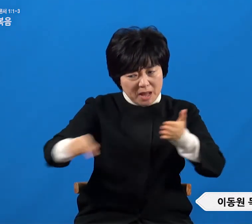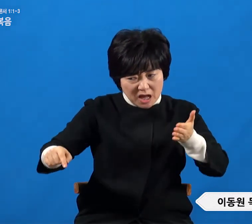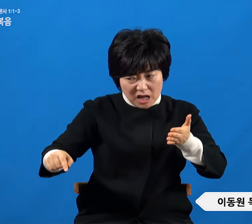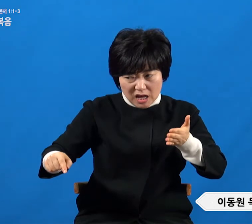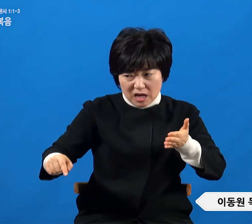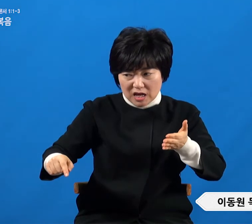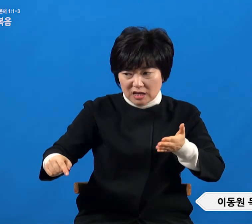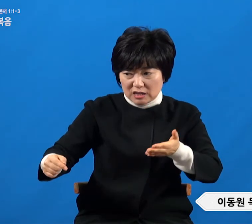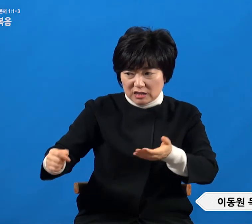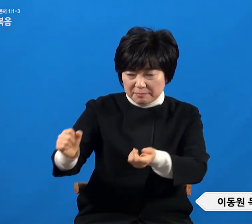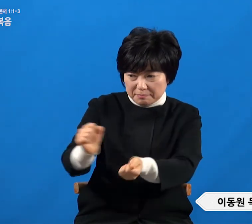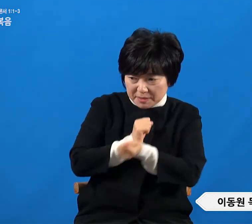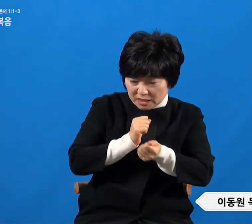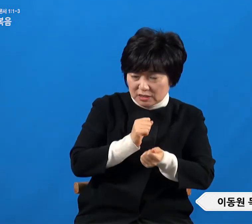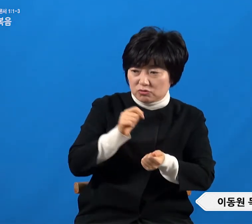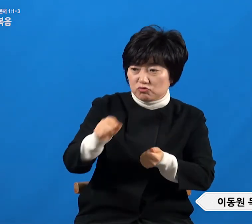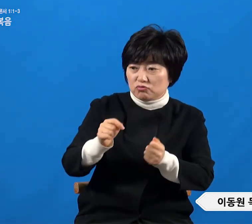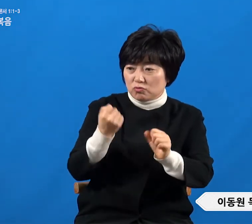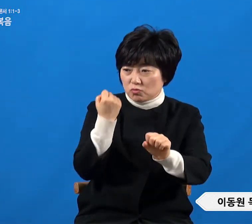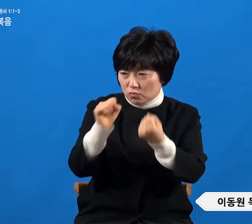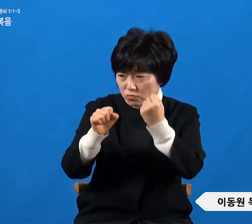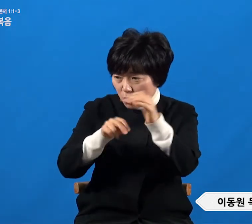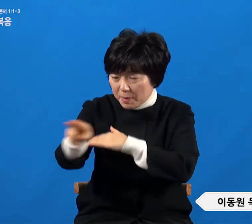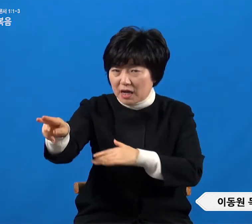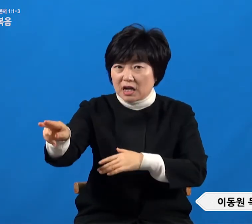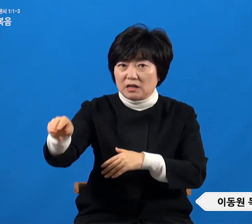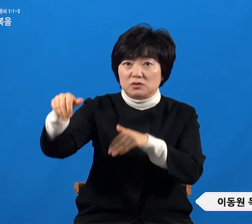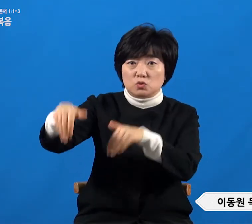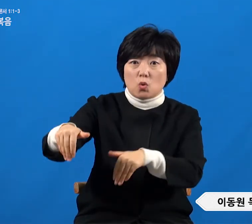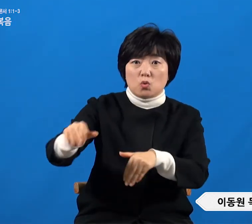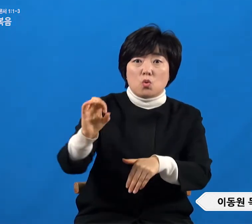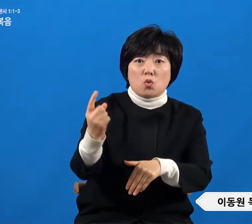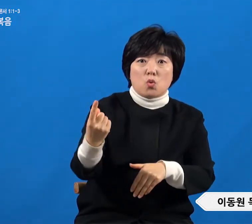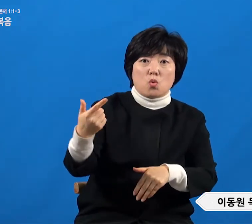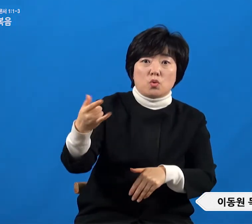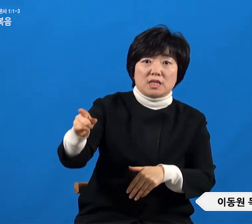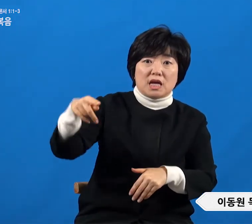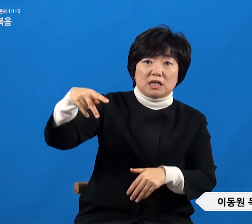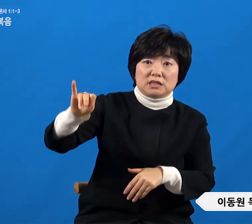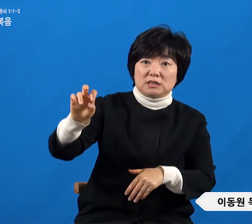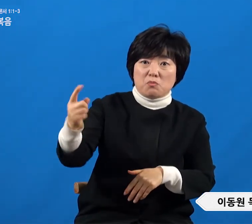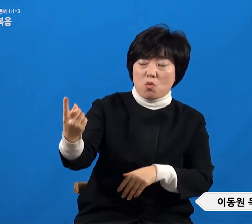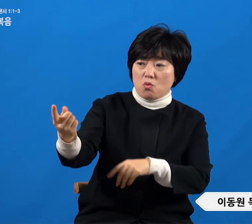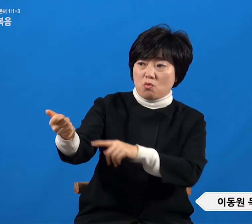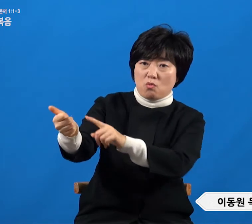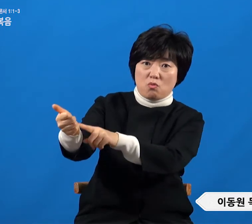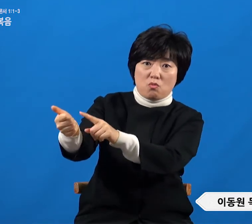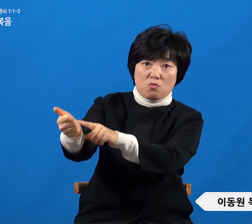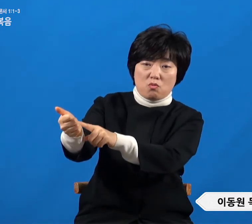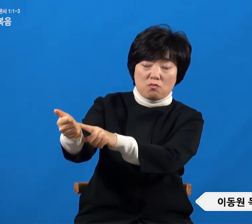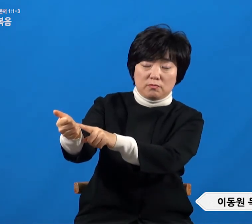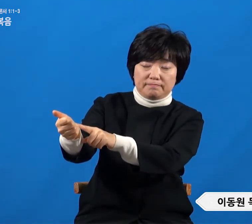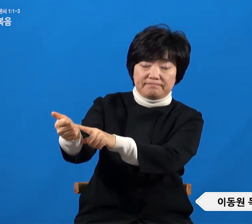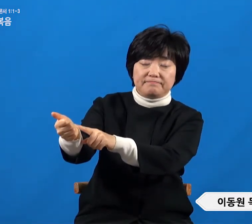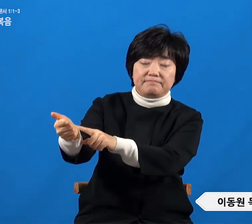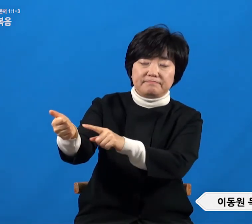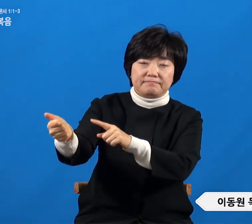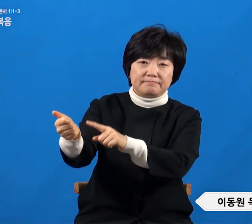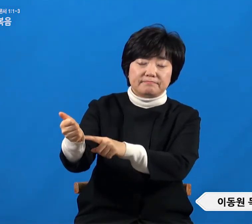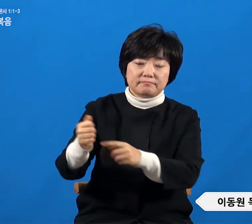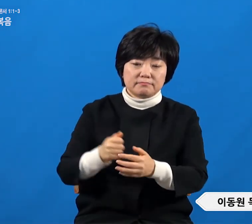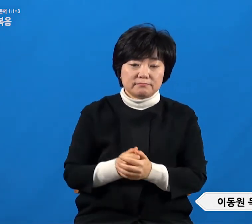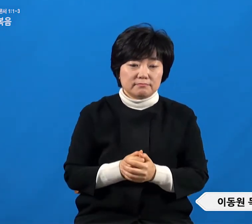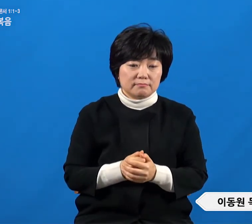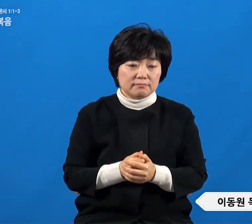떠났던 종 오네시모, 그를 향한 편지를 바울은 쓰면서 빌레몬에게 이렇게